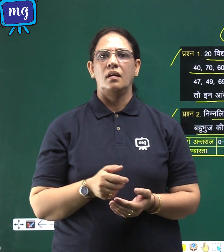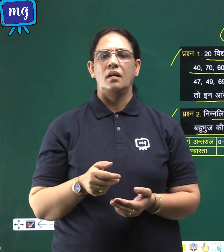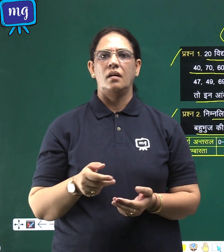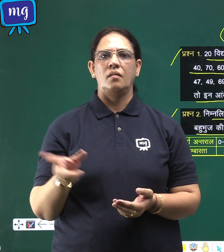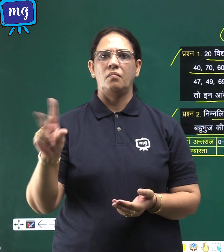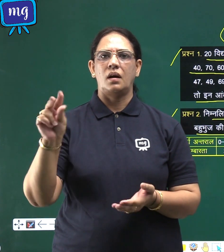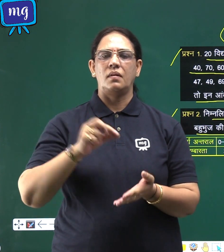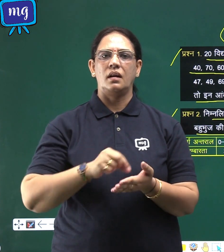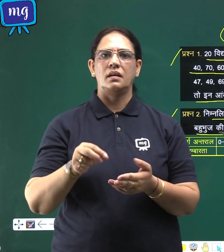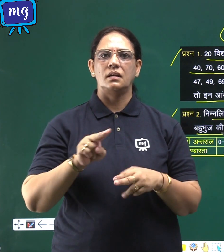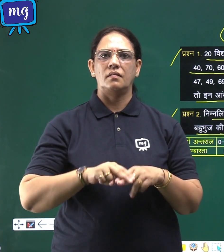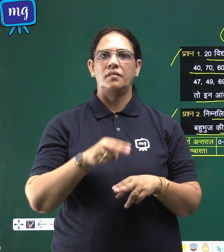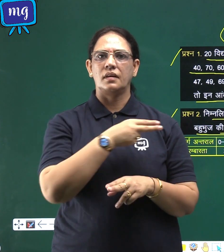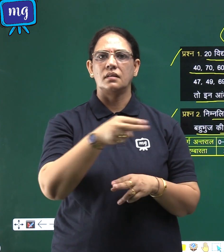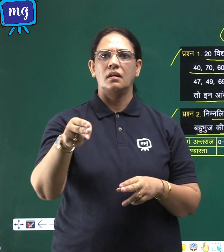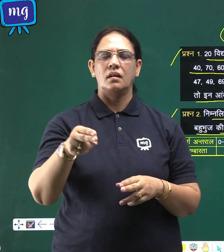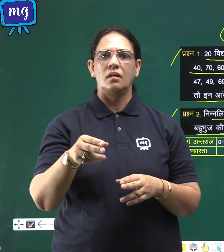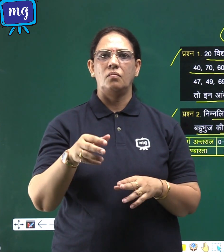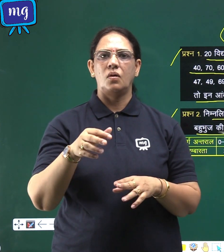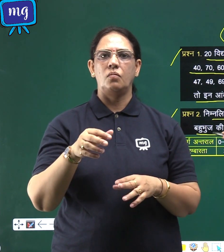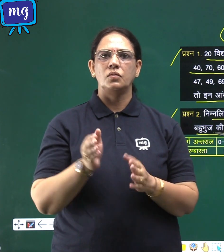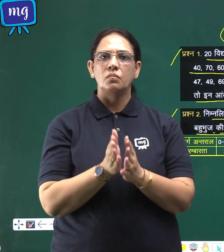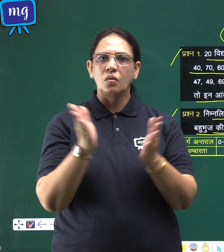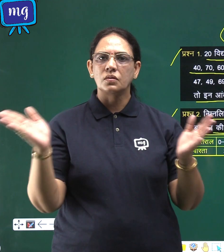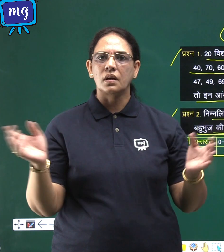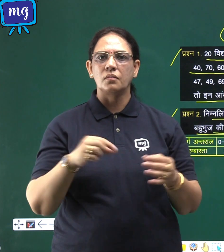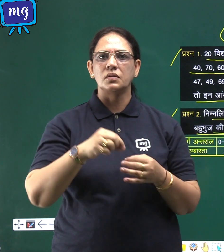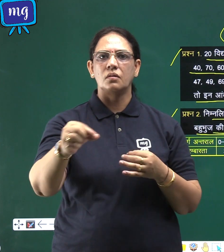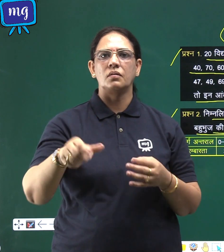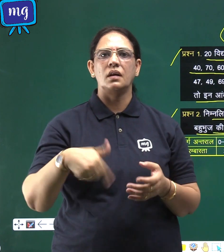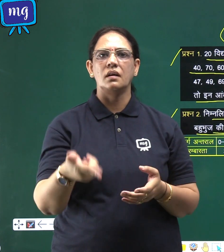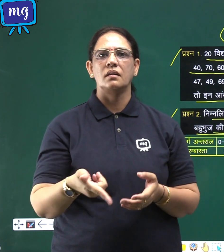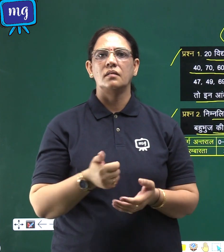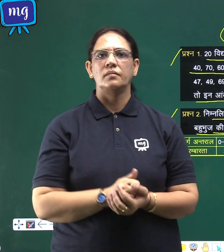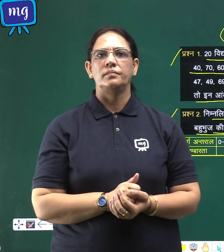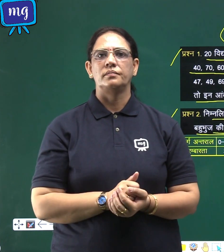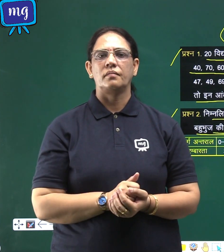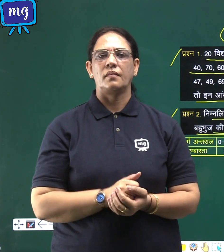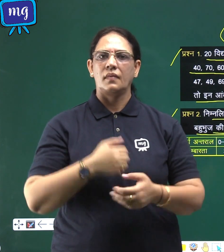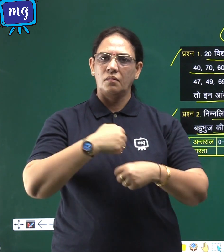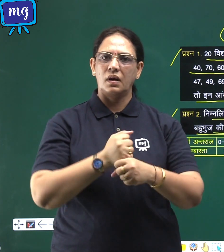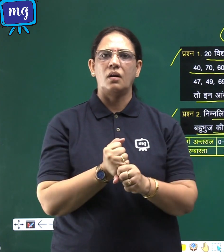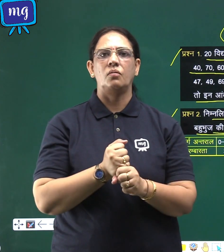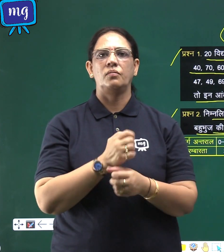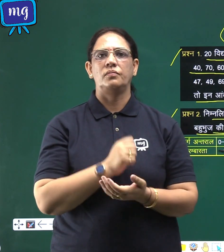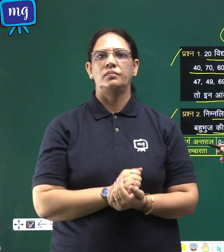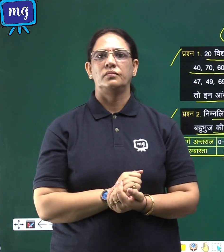रचना करों,